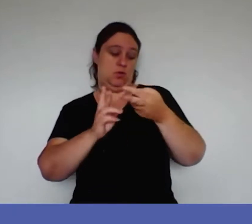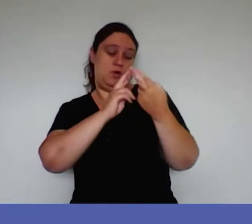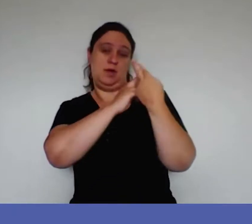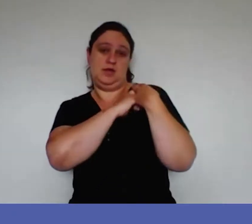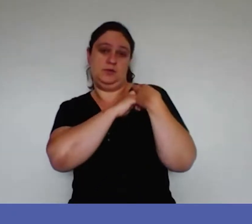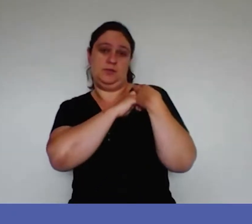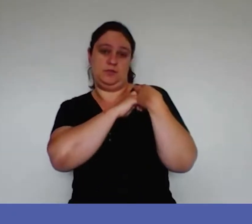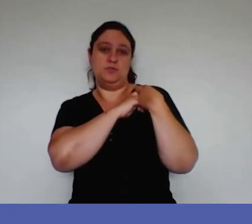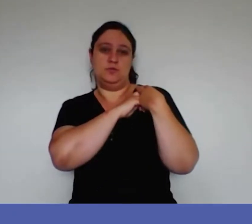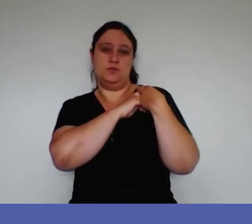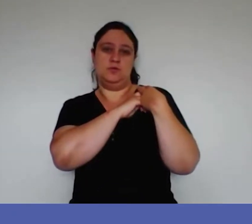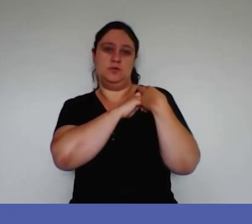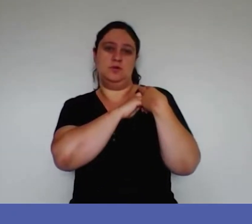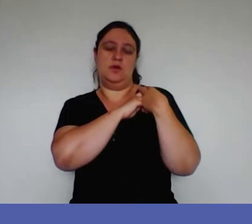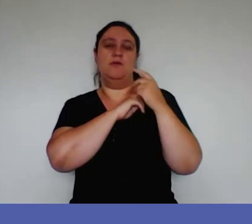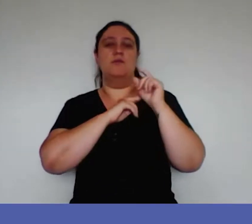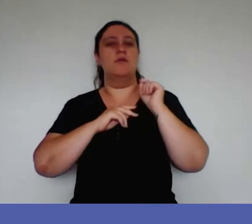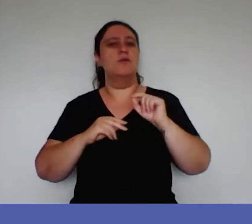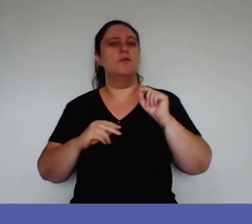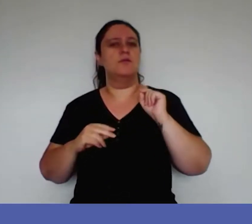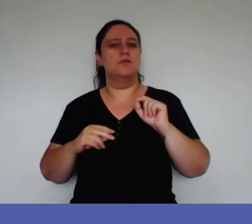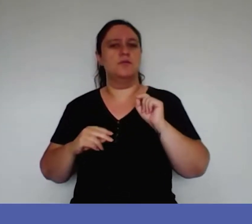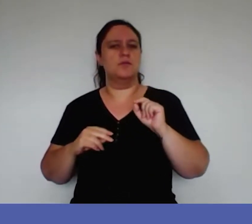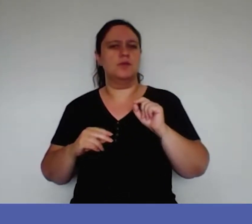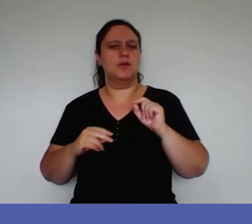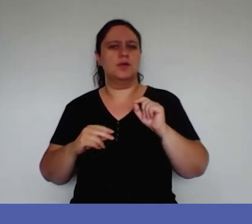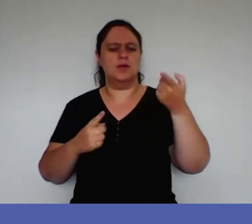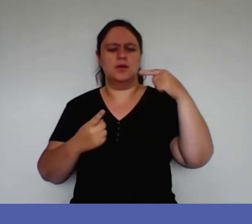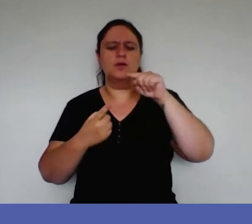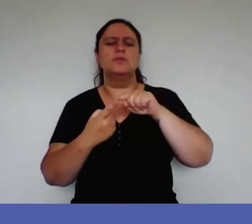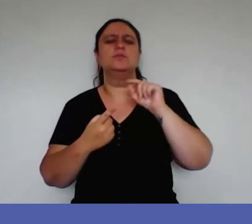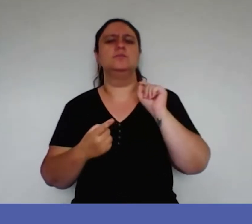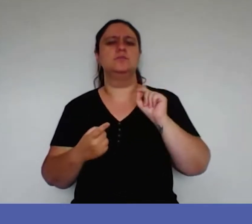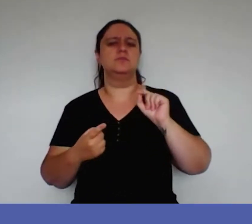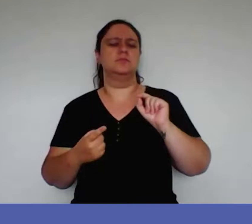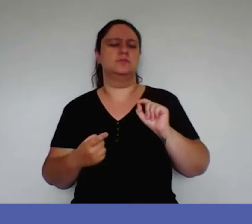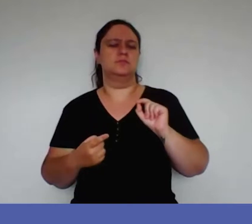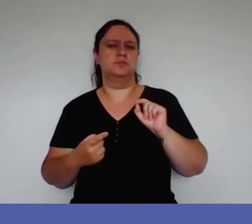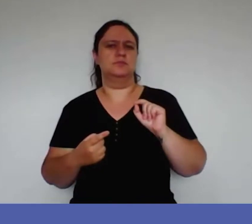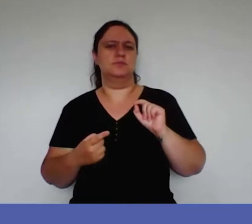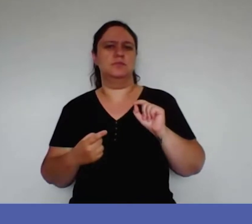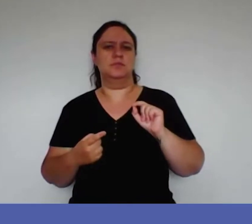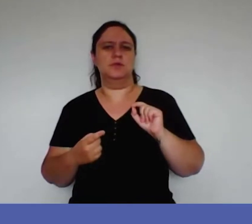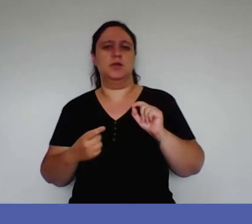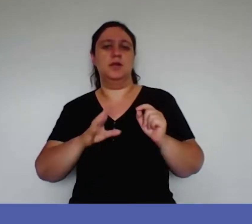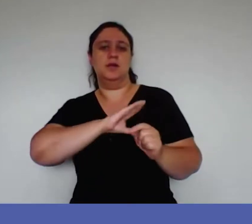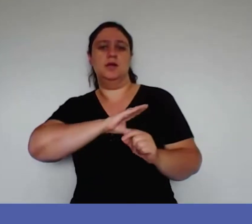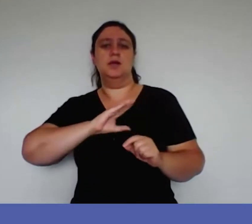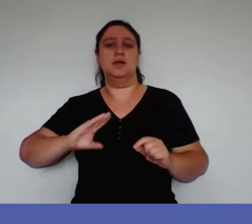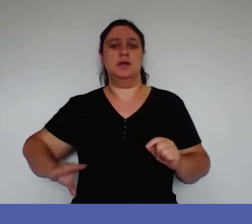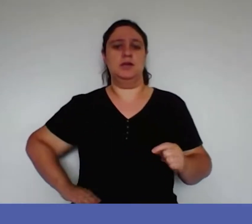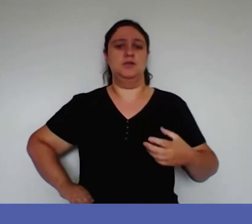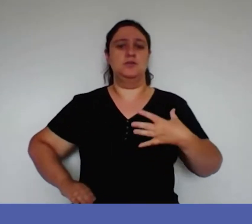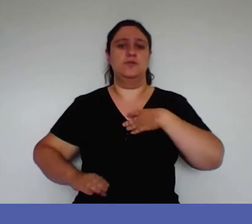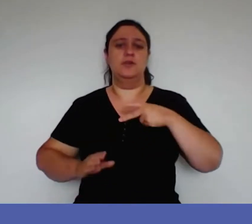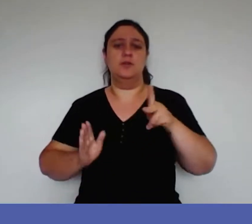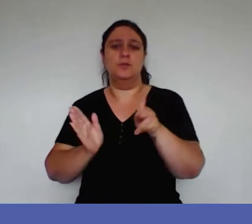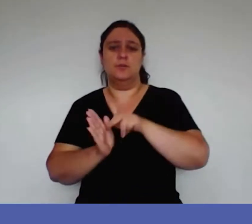qual era a sua missão e como era feita essa missão? Ele era o Cristo, o Filho do Deus